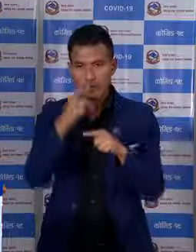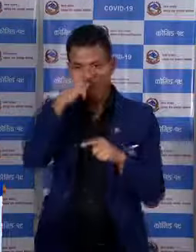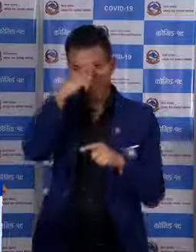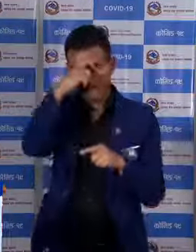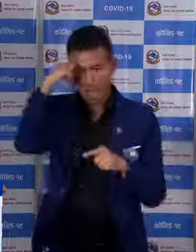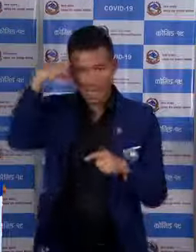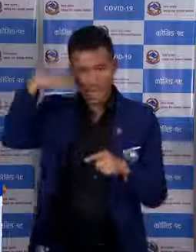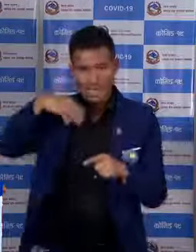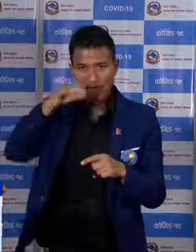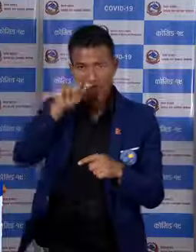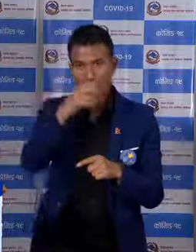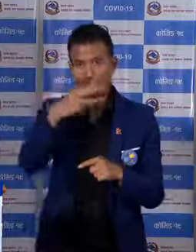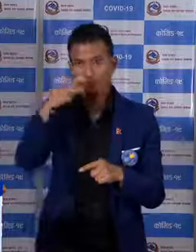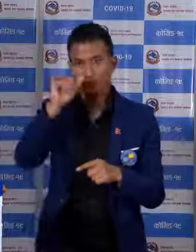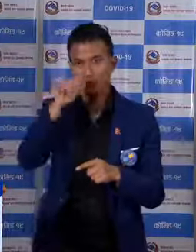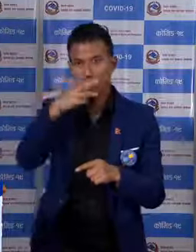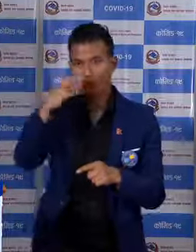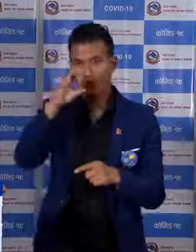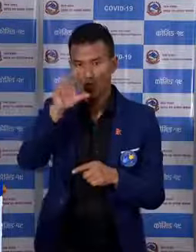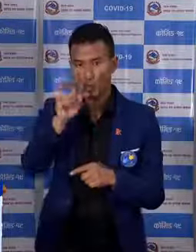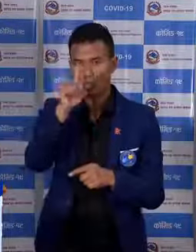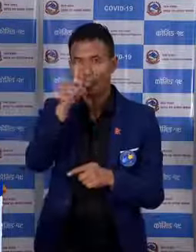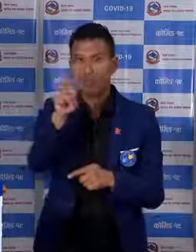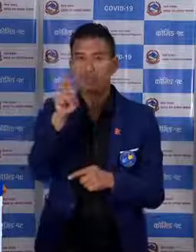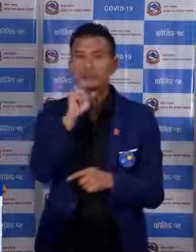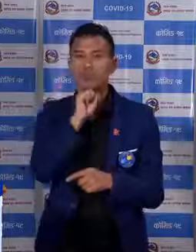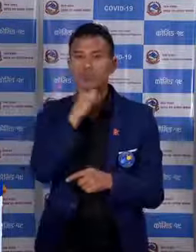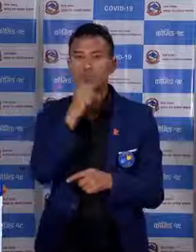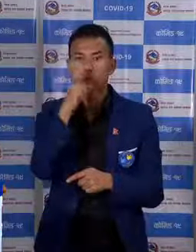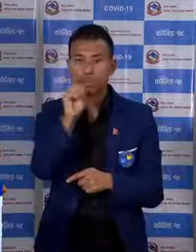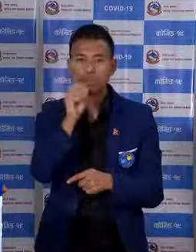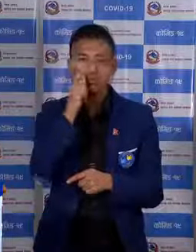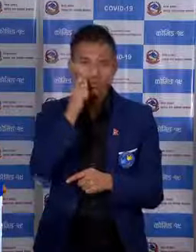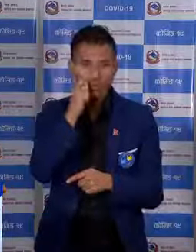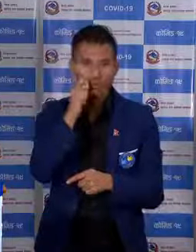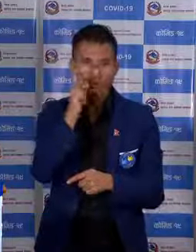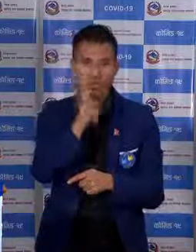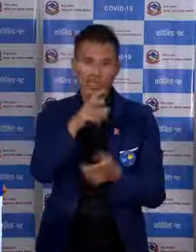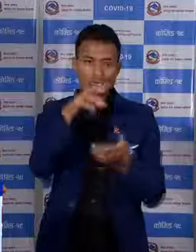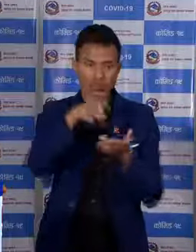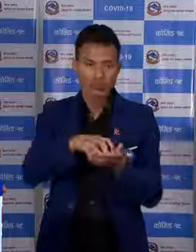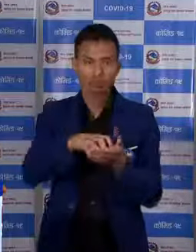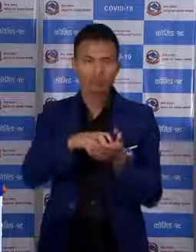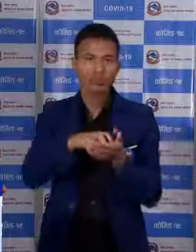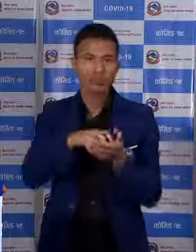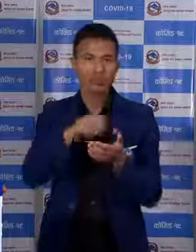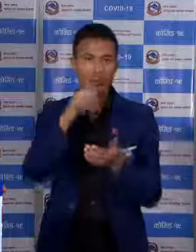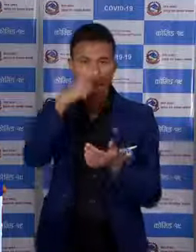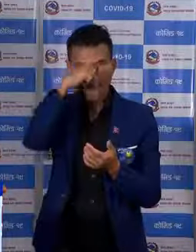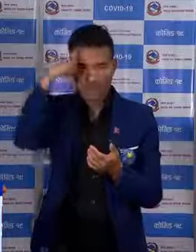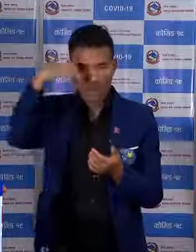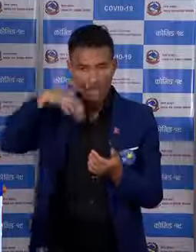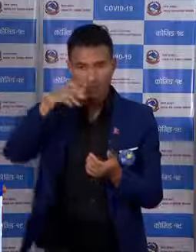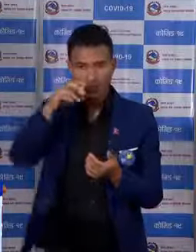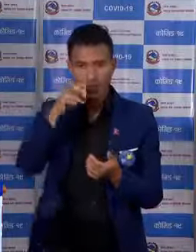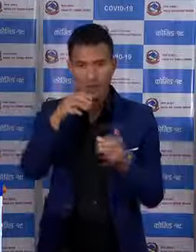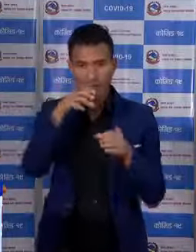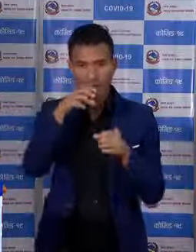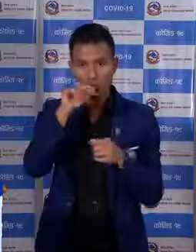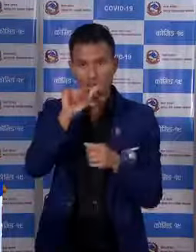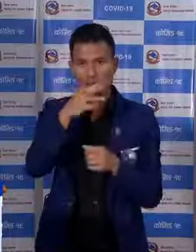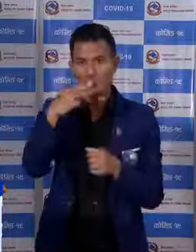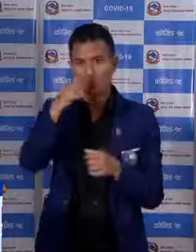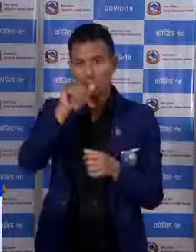बांके डुडुवा का एक जाना 20 वर्शे पुरुष डुडुवा के डुडुवा दुडुवा